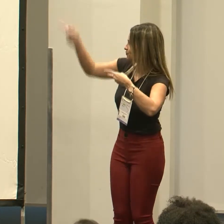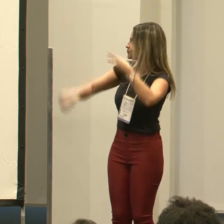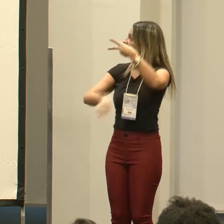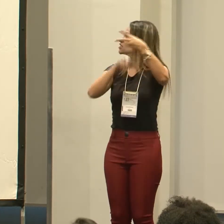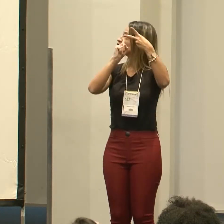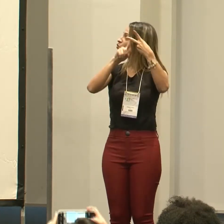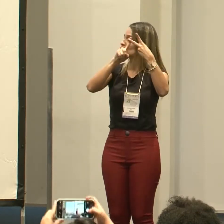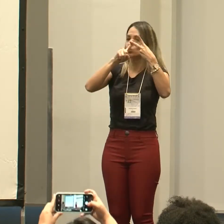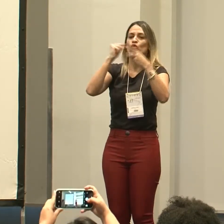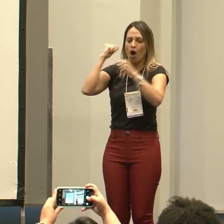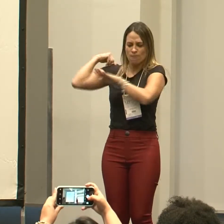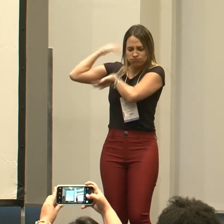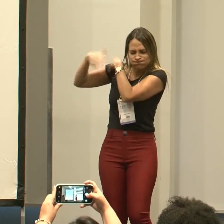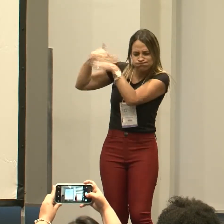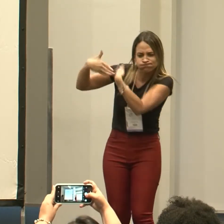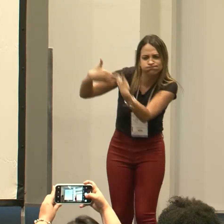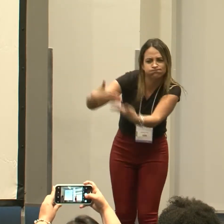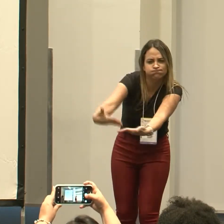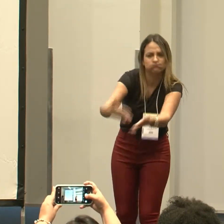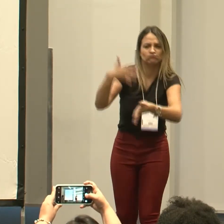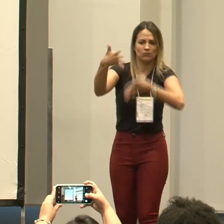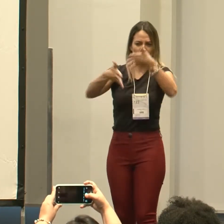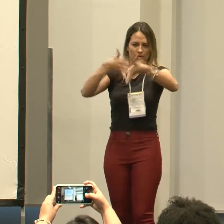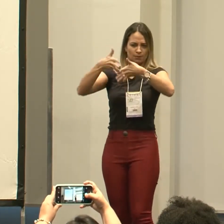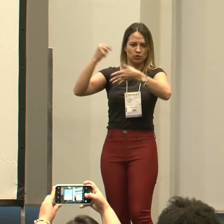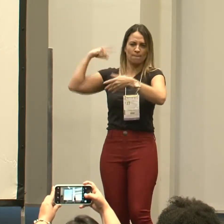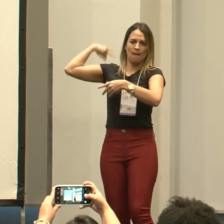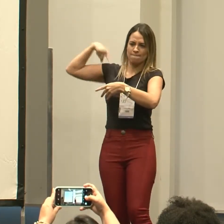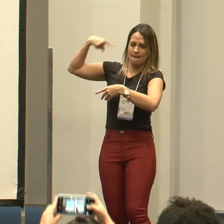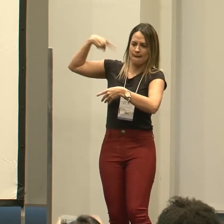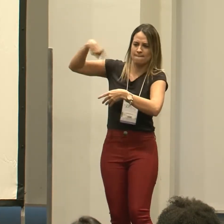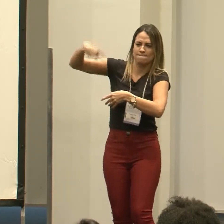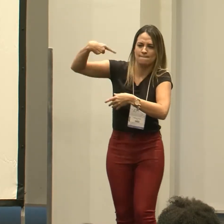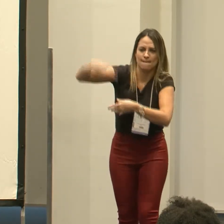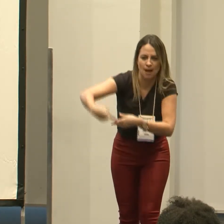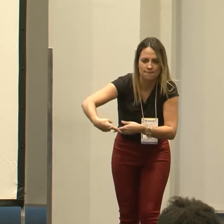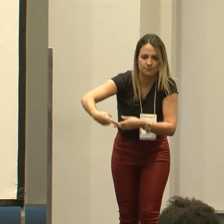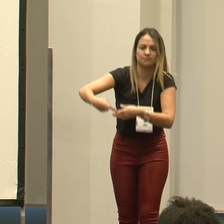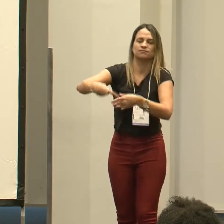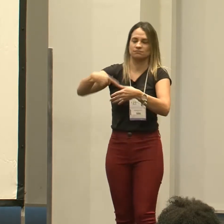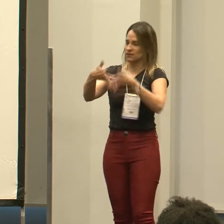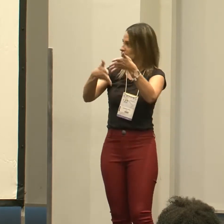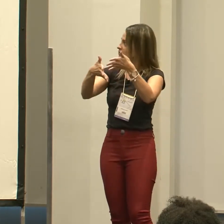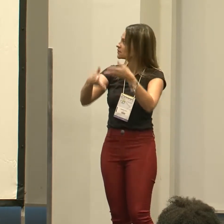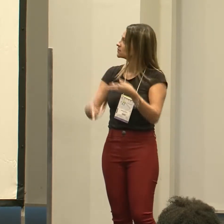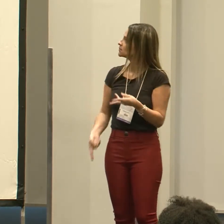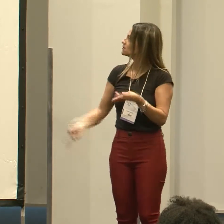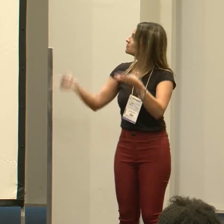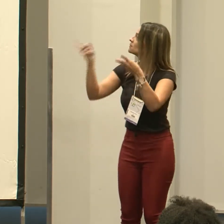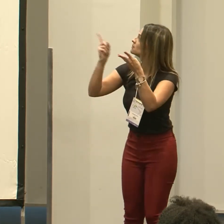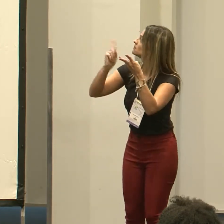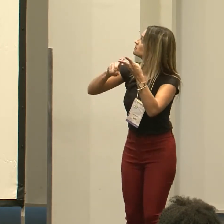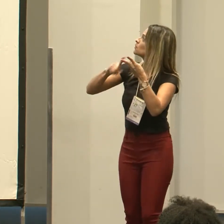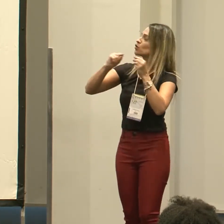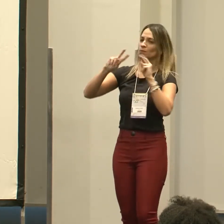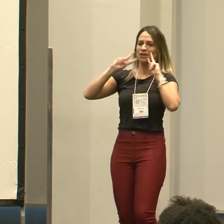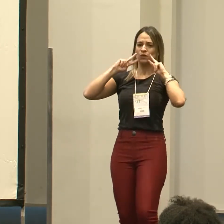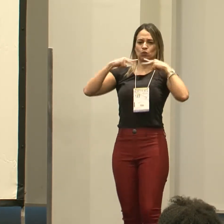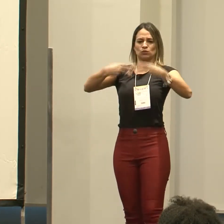é sobre paramentando a língua brasileira de sinais. Esse é o recorte que eu faço da minha pesquisa, a sua origem, o